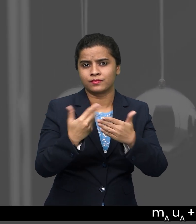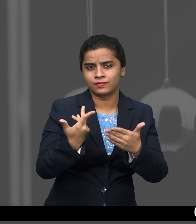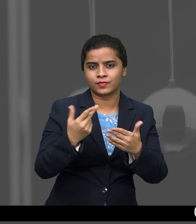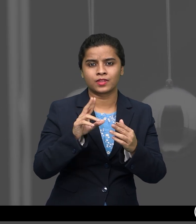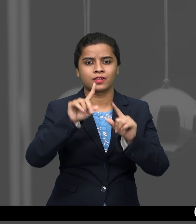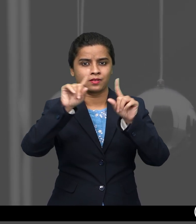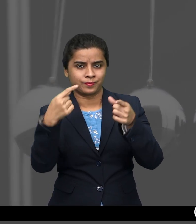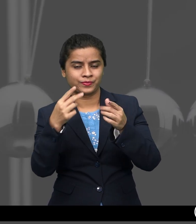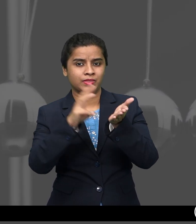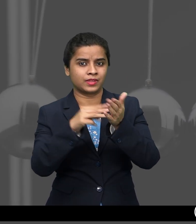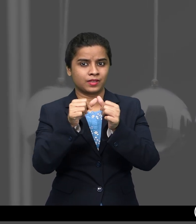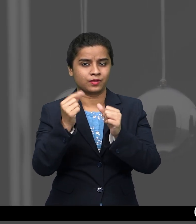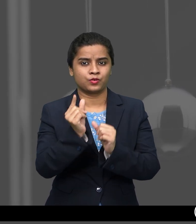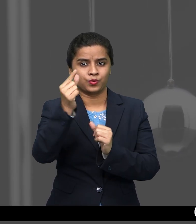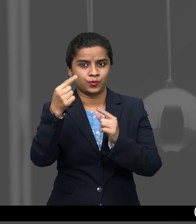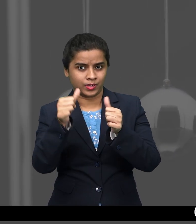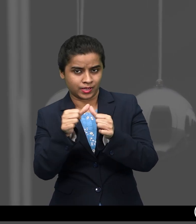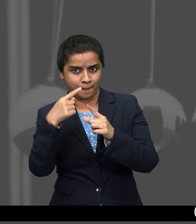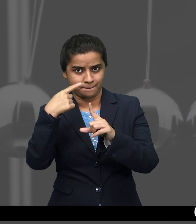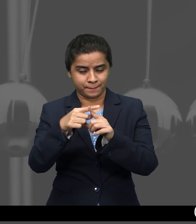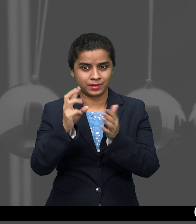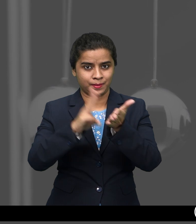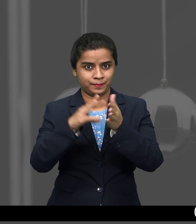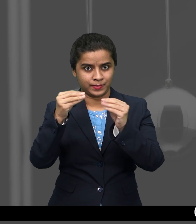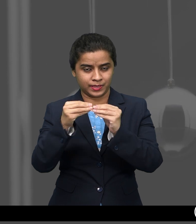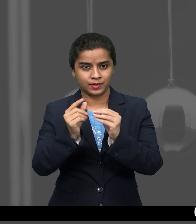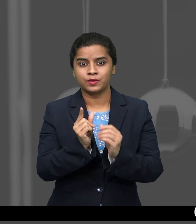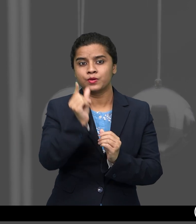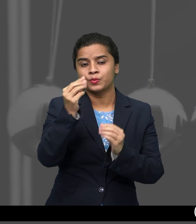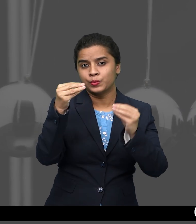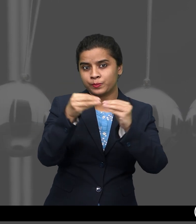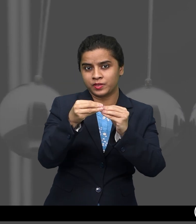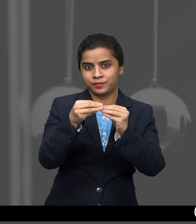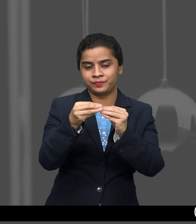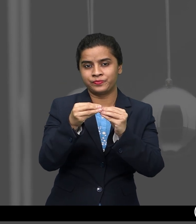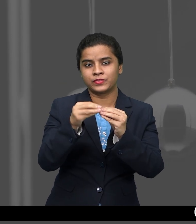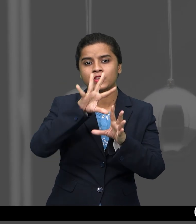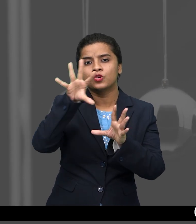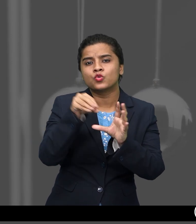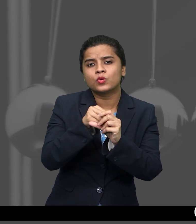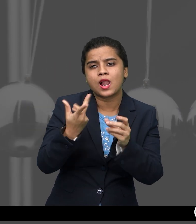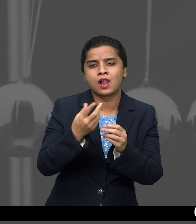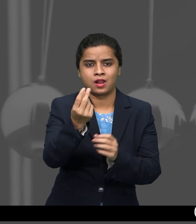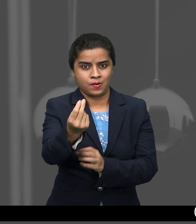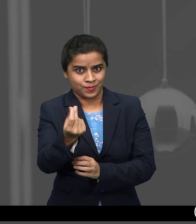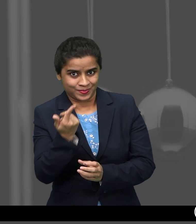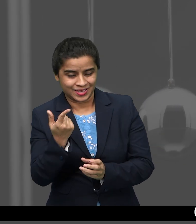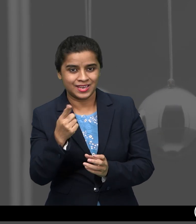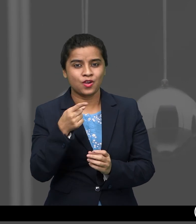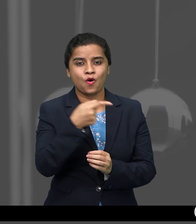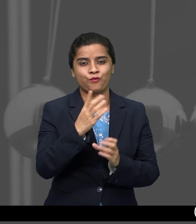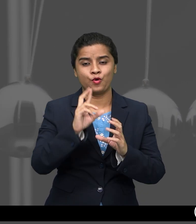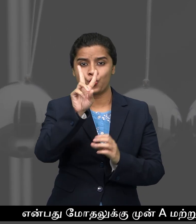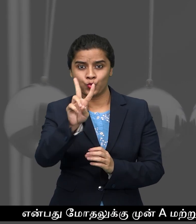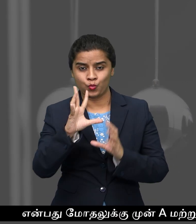b. வட்ட அடைப்புக்குறிக்குள் m கீழ் இலக்க a u கீழ் இலக்க a கூட்டல் m கீழ் இலக்க b u